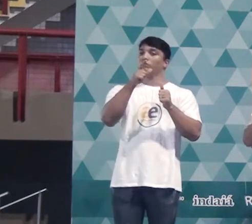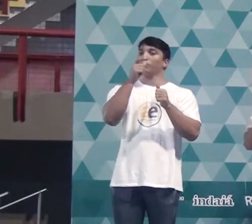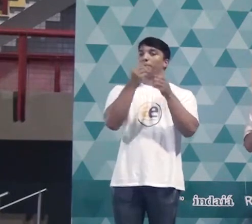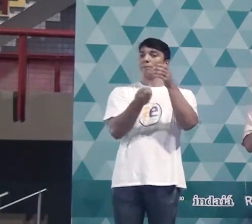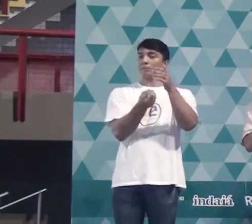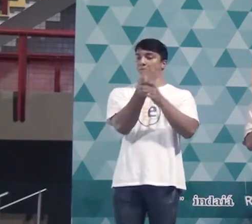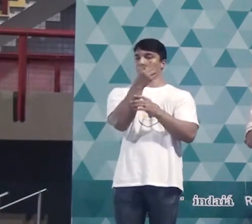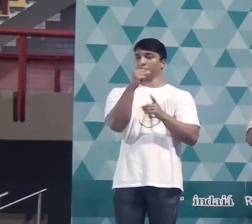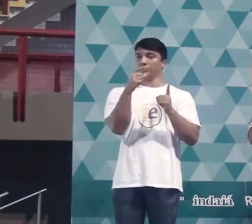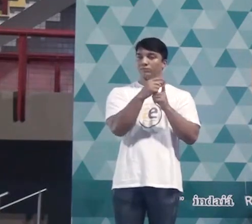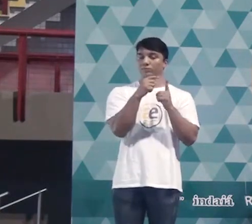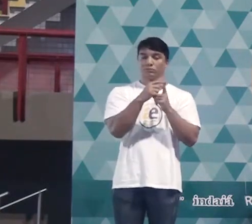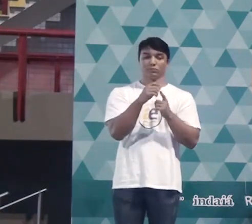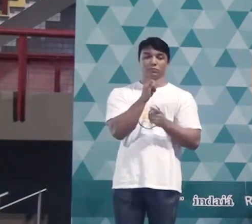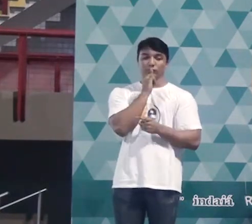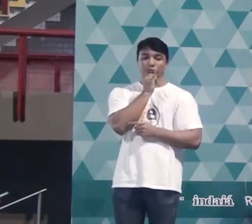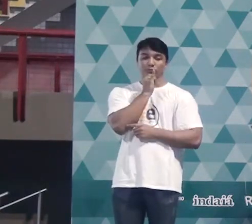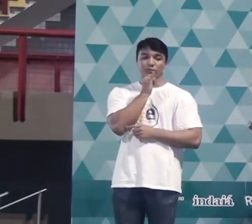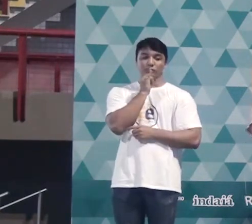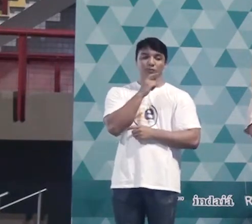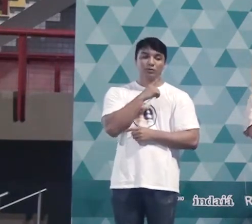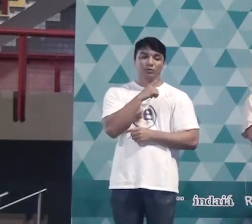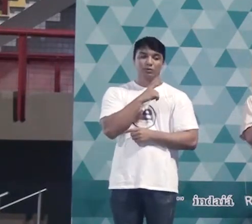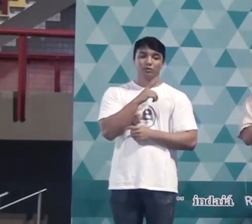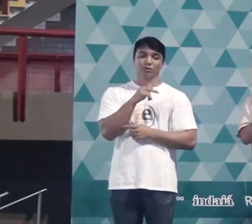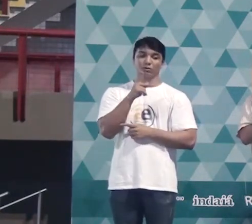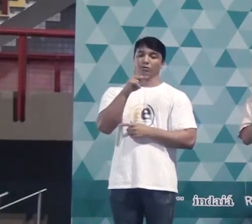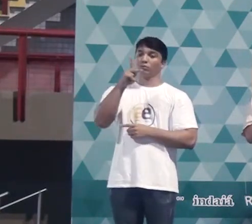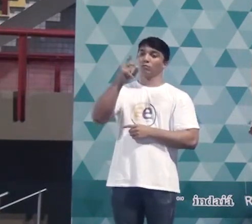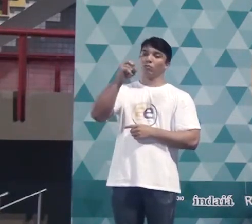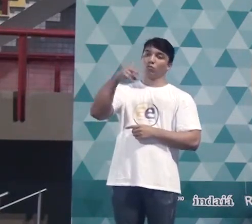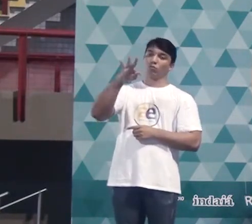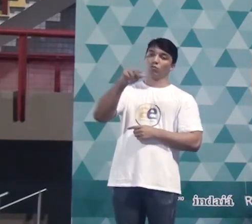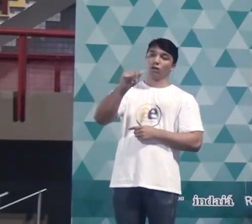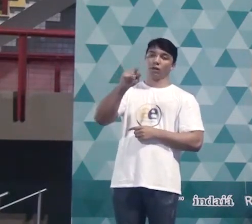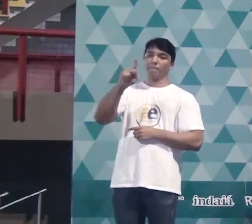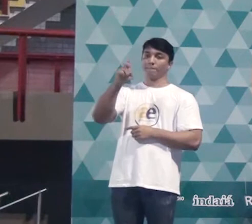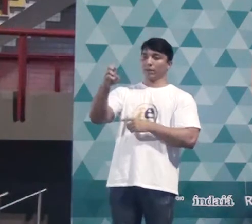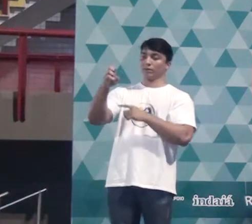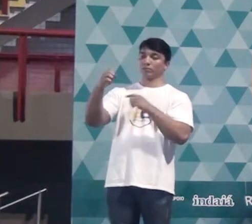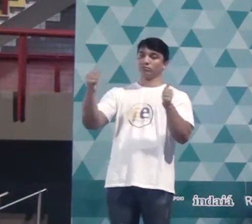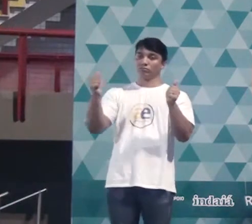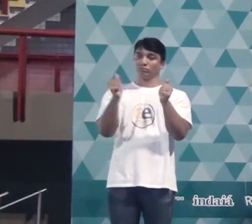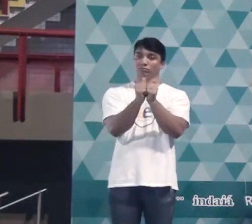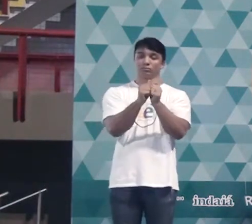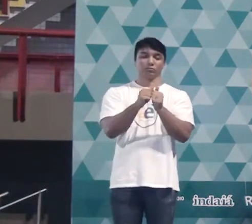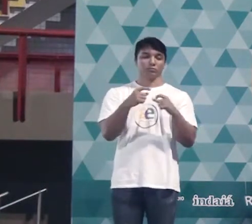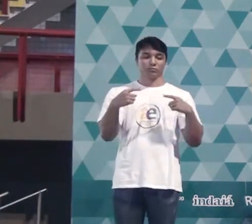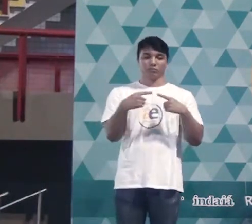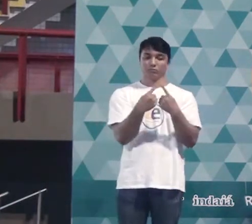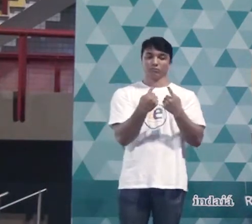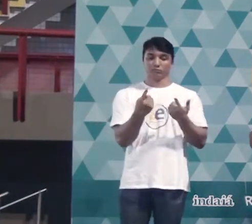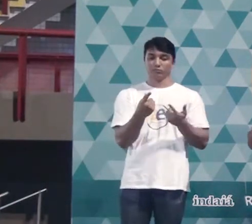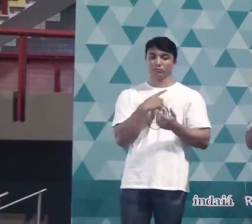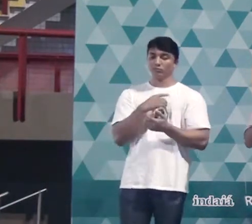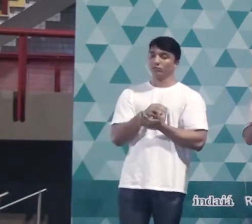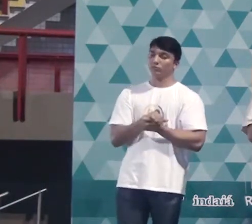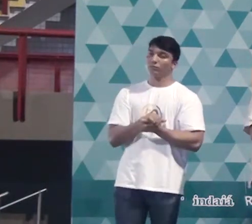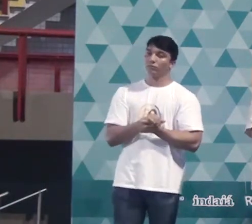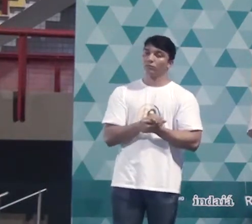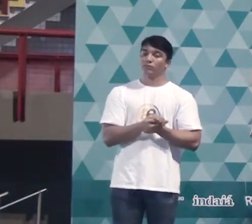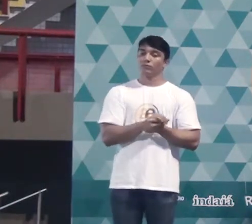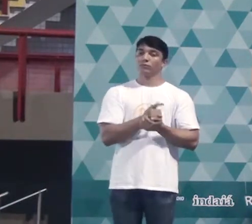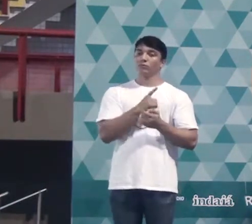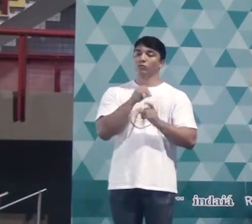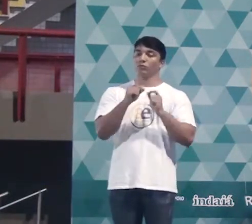de uma nova palavra. Aí está o exemplo: pontapé. A palavra ponta junta com a palavra pé. Pontapé é uma palavra formada